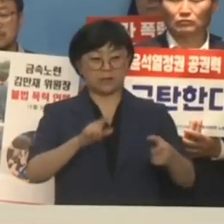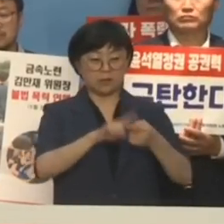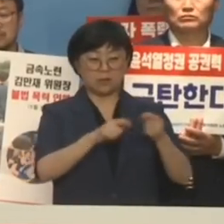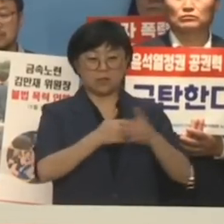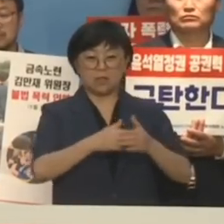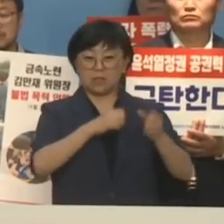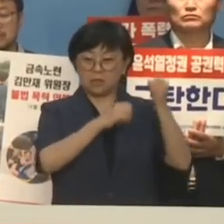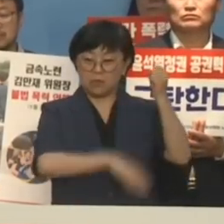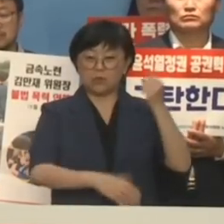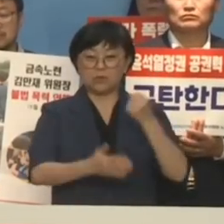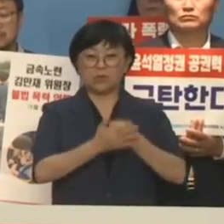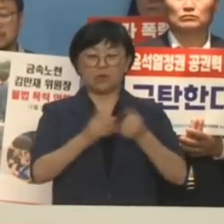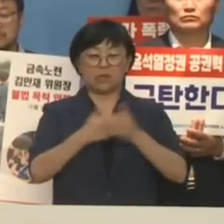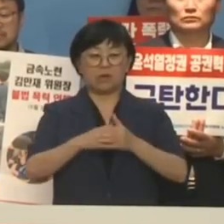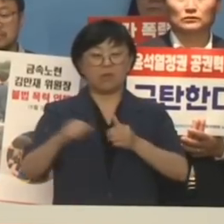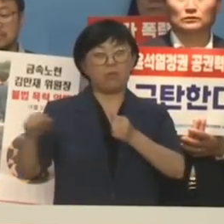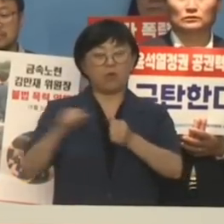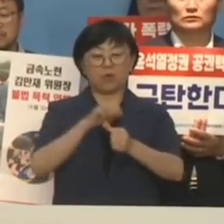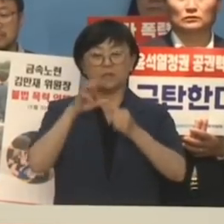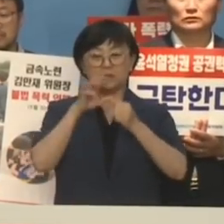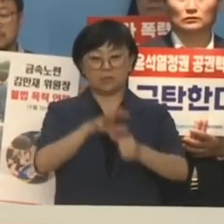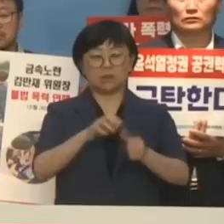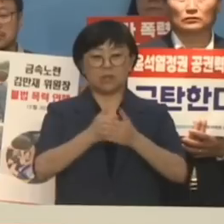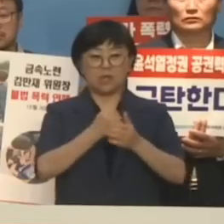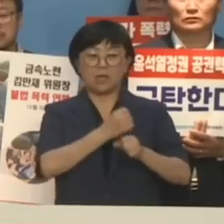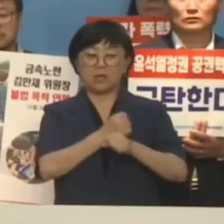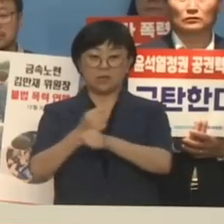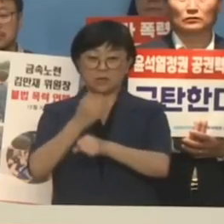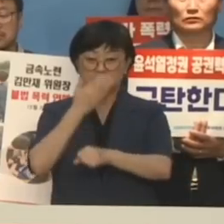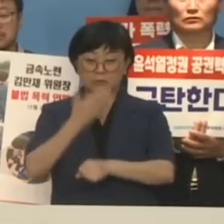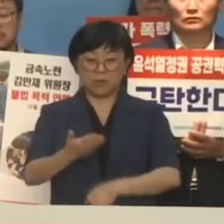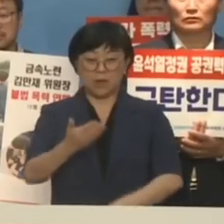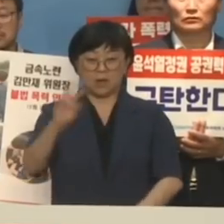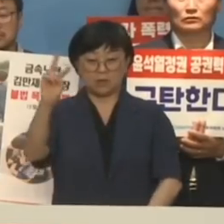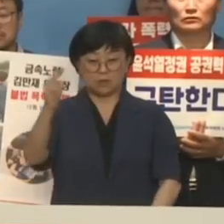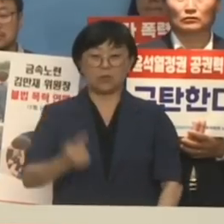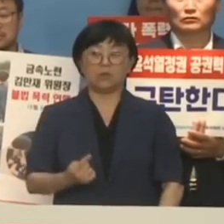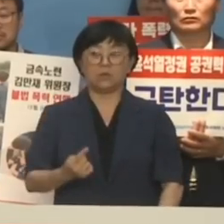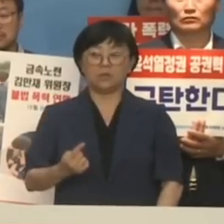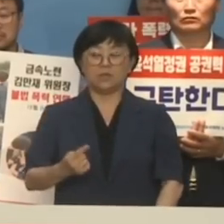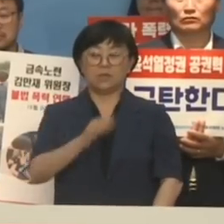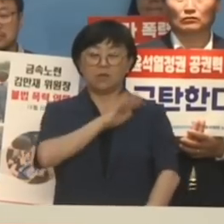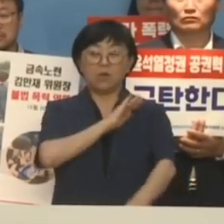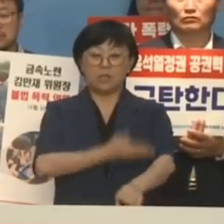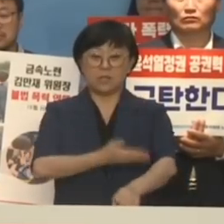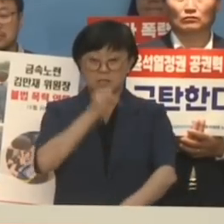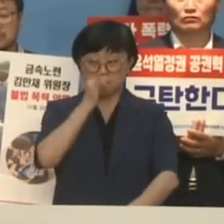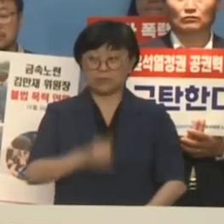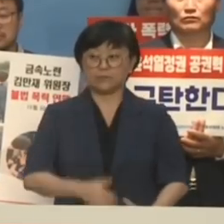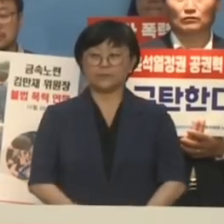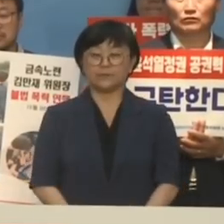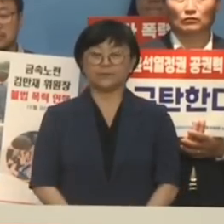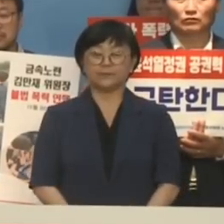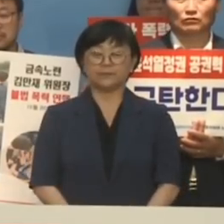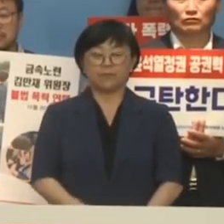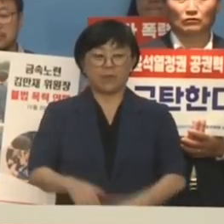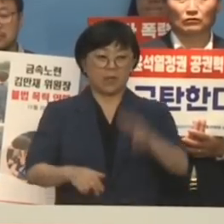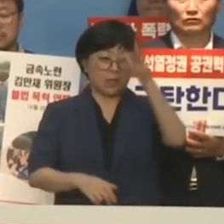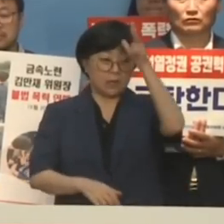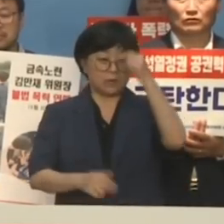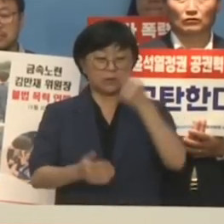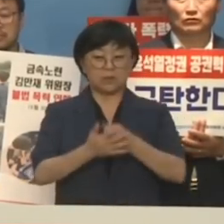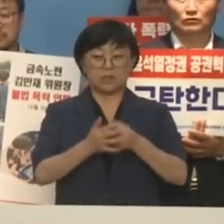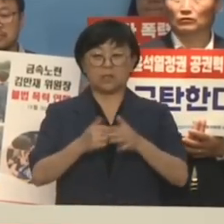요구가 어찌 폭력 진압과 강제 연행으로 돌아와야 하는 권리가 되었습니까?